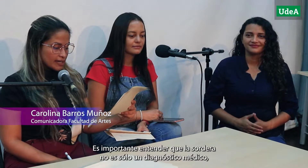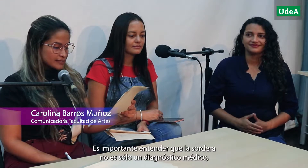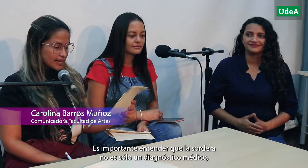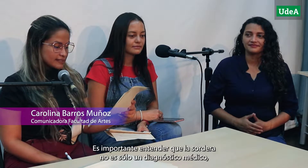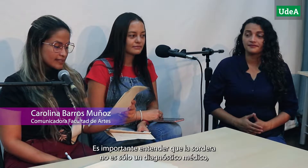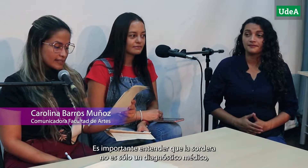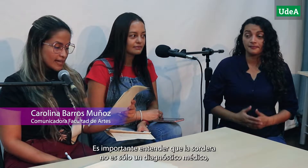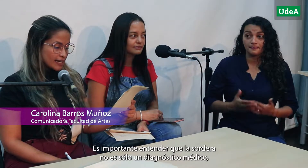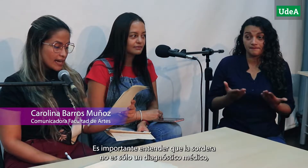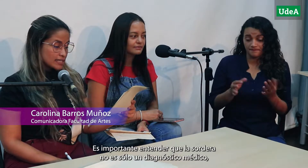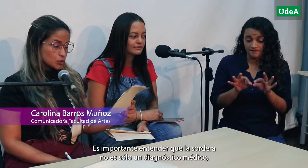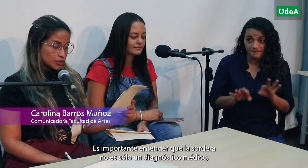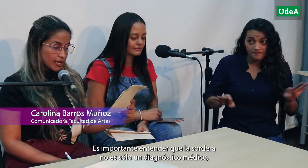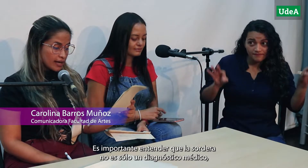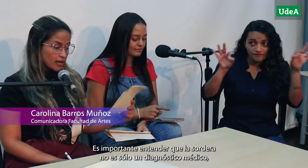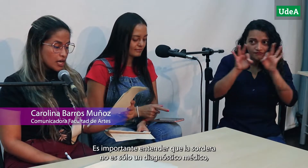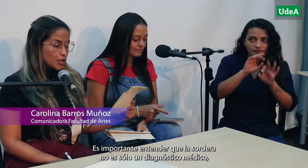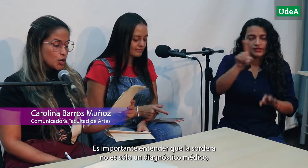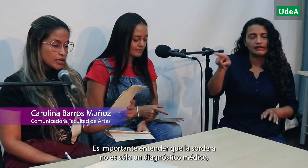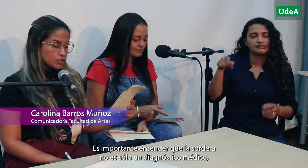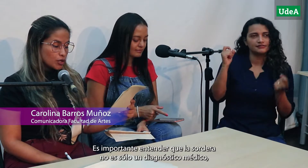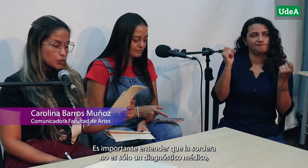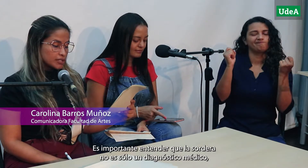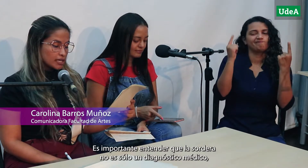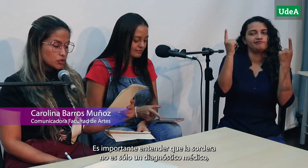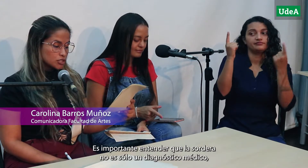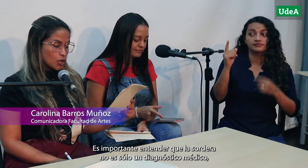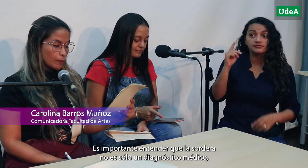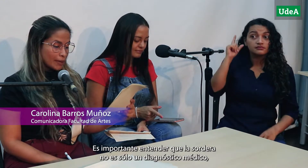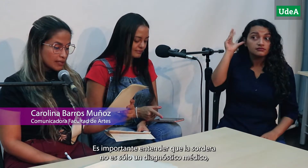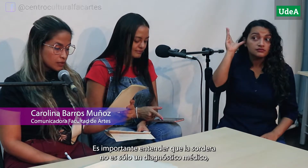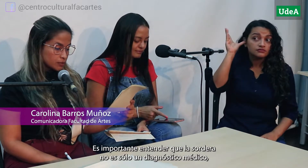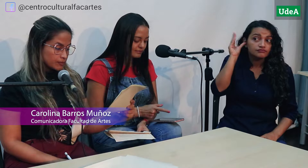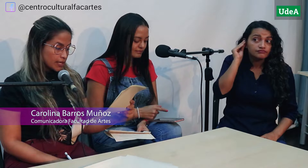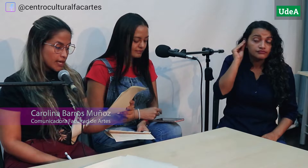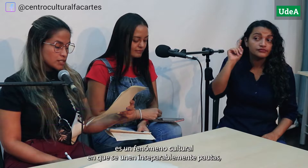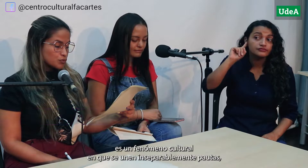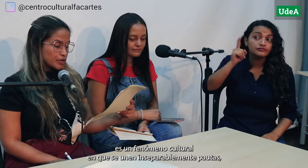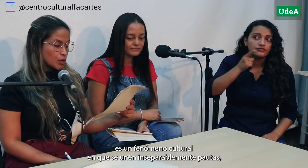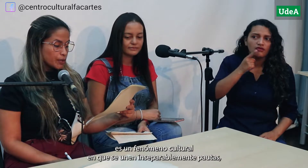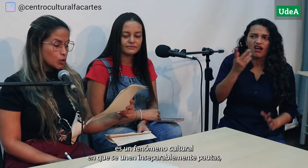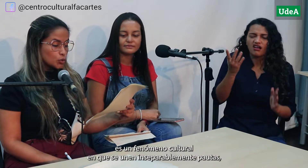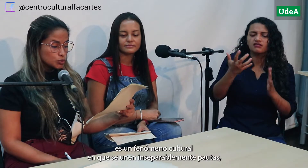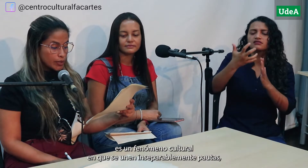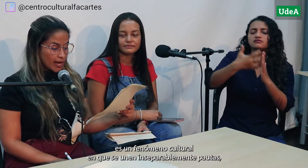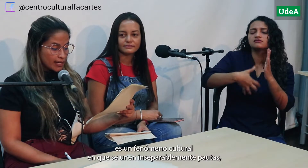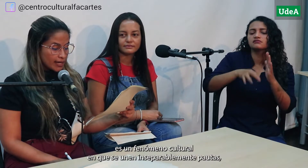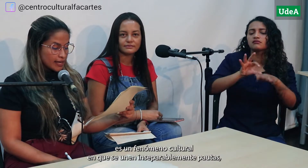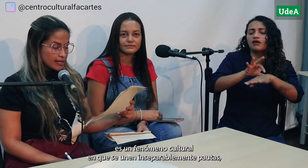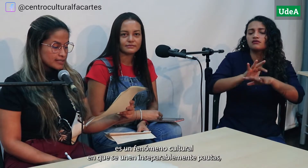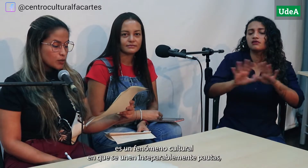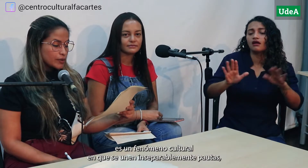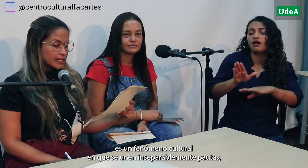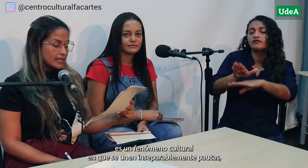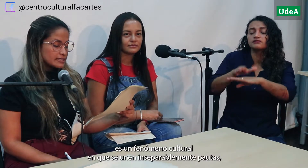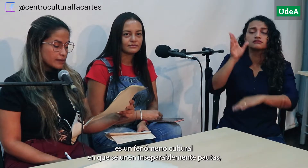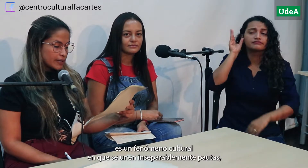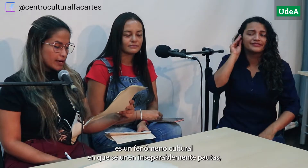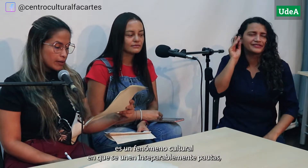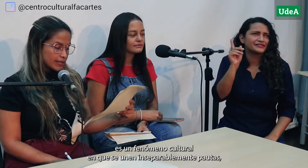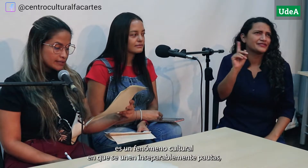Es importante entender que la sordera no es solo un diagnóstico médico, es un fenómeno cultural en que se